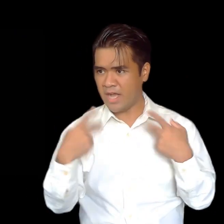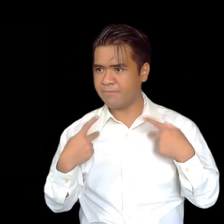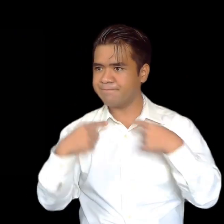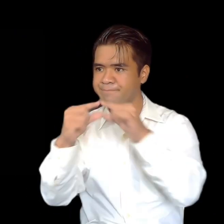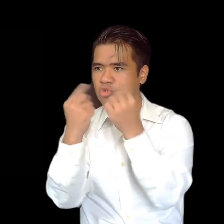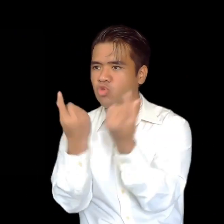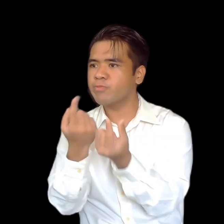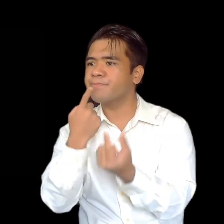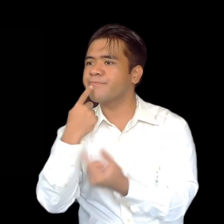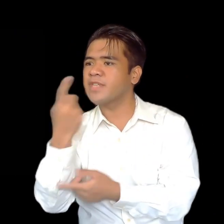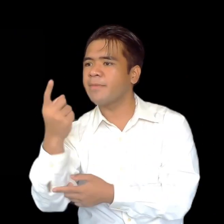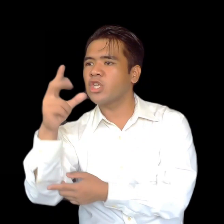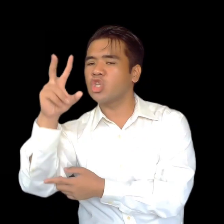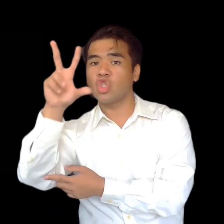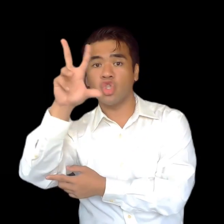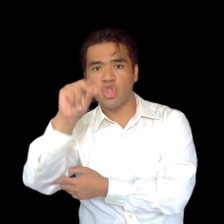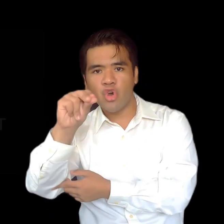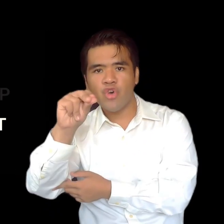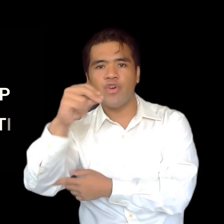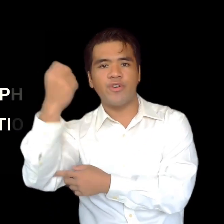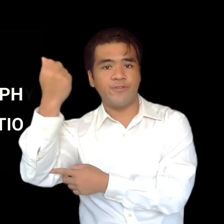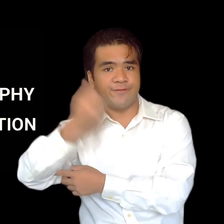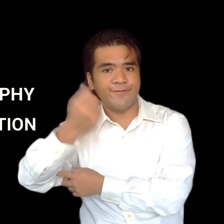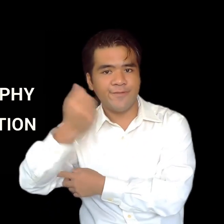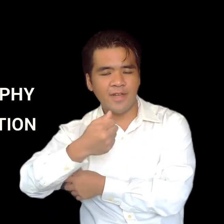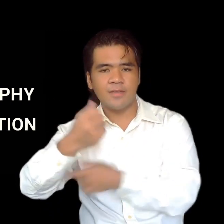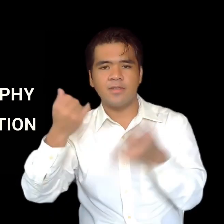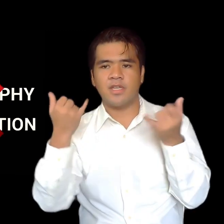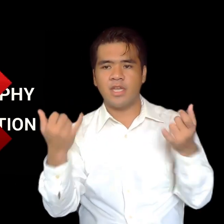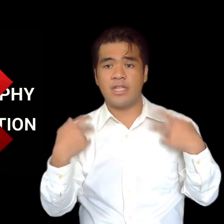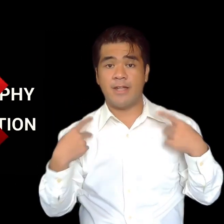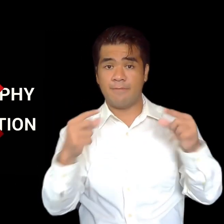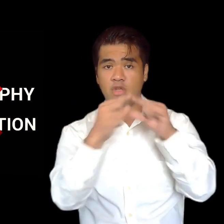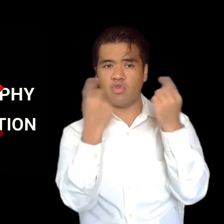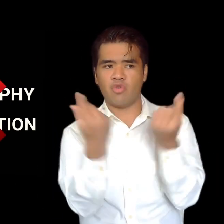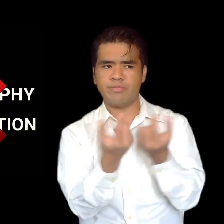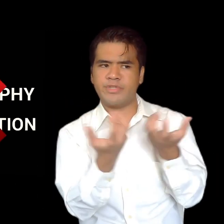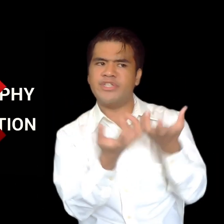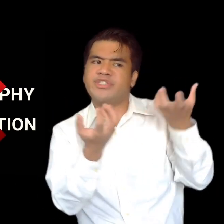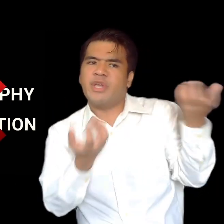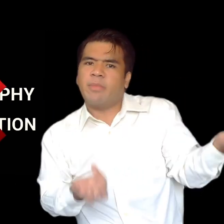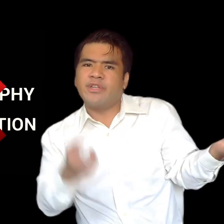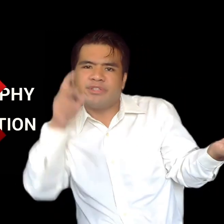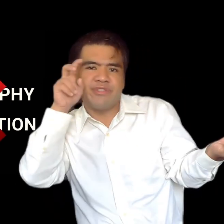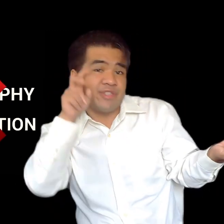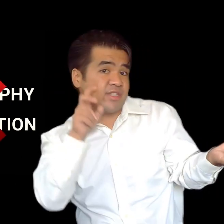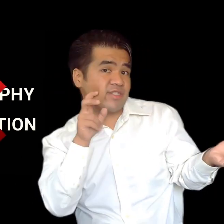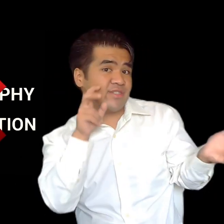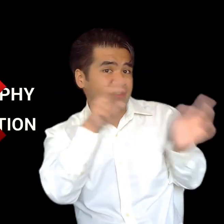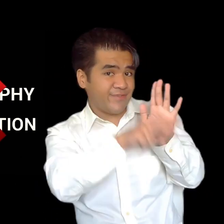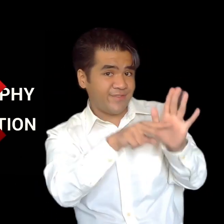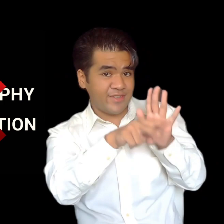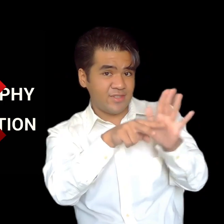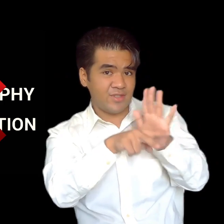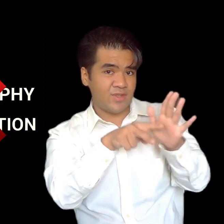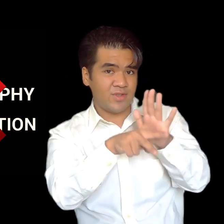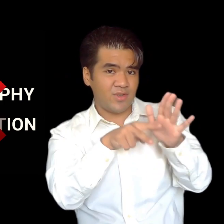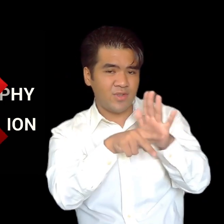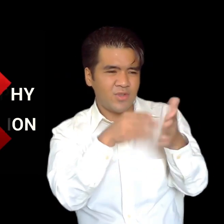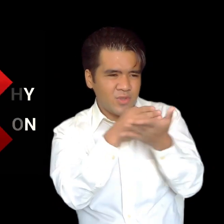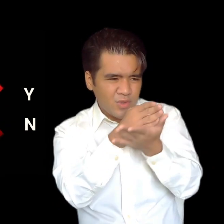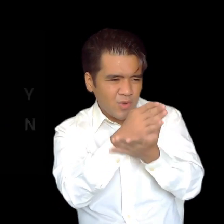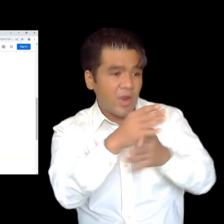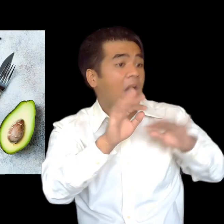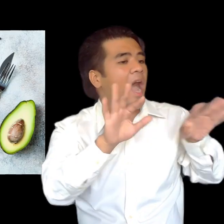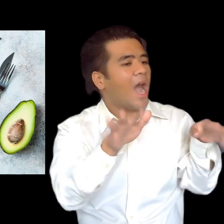ang NoFap. Isang movement o samahan ng mga individual na umiiwas sa pornografiya at sa masturbation sa pamamagitan